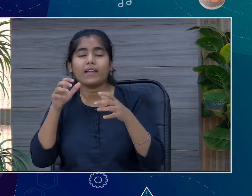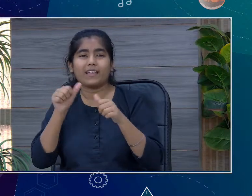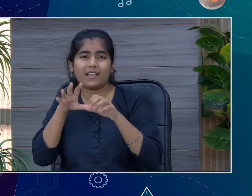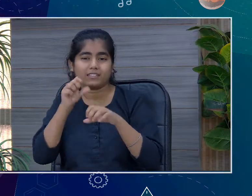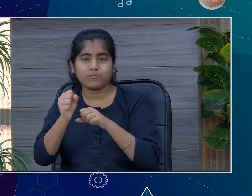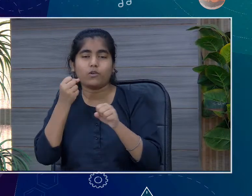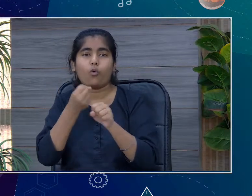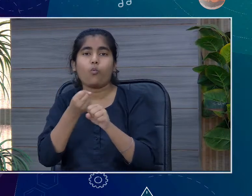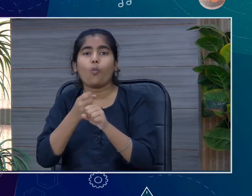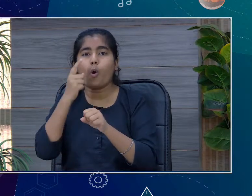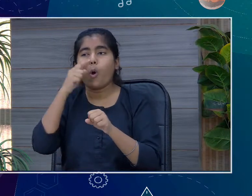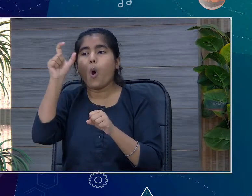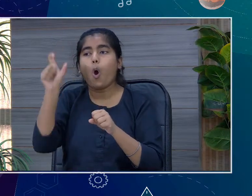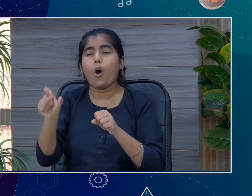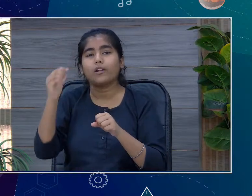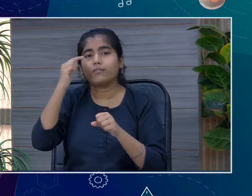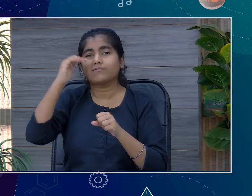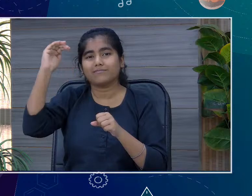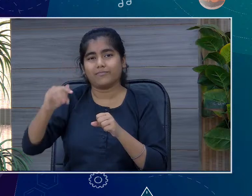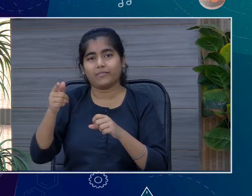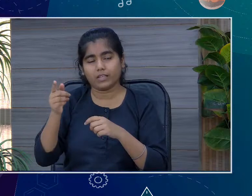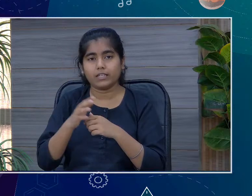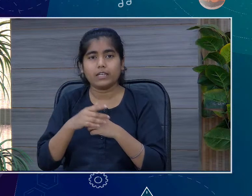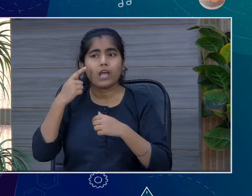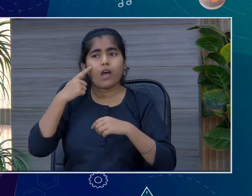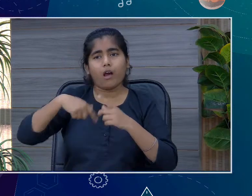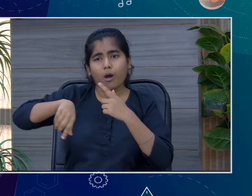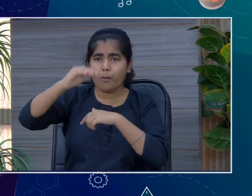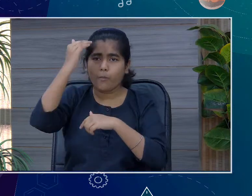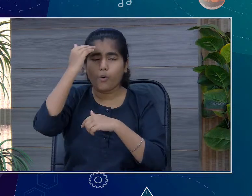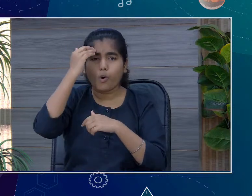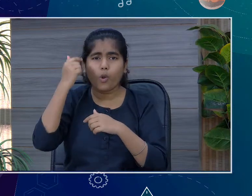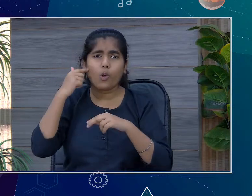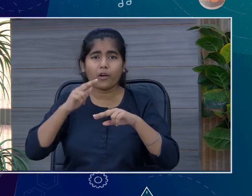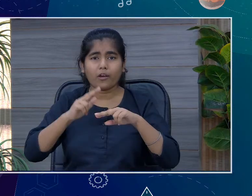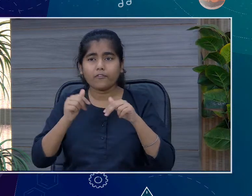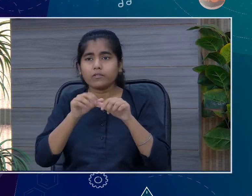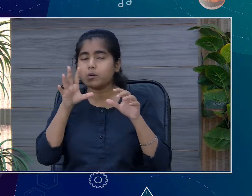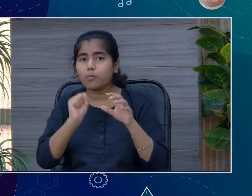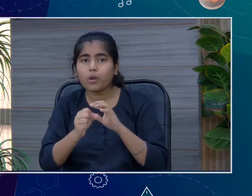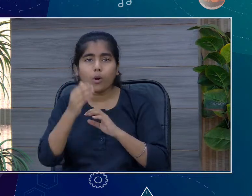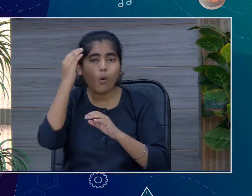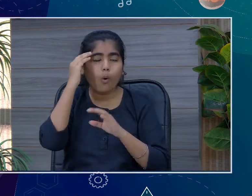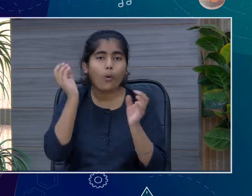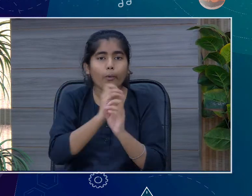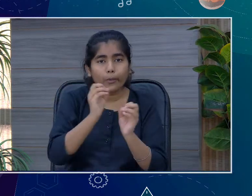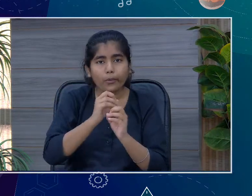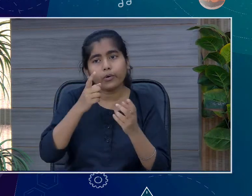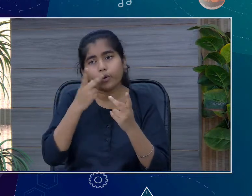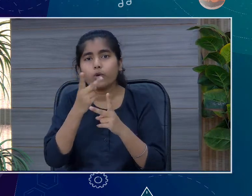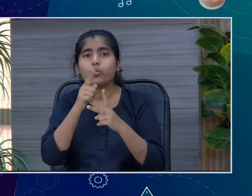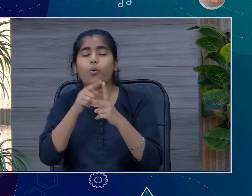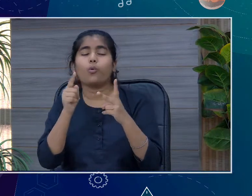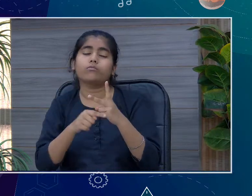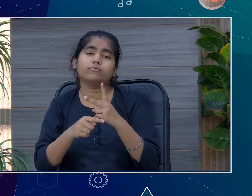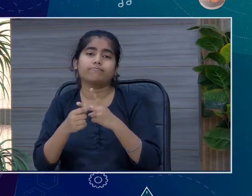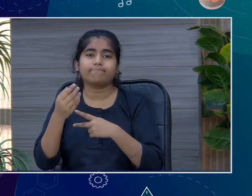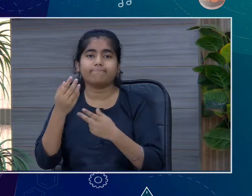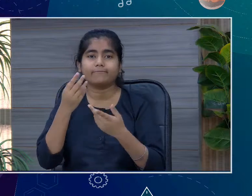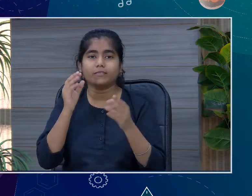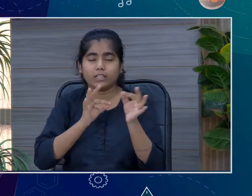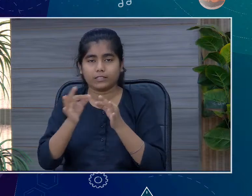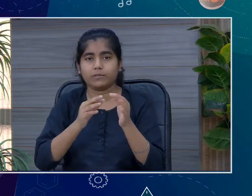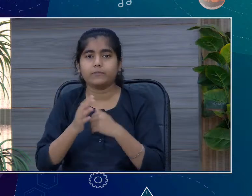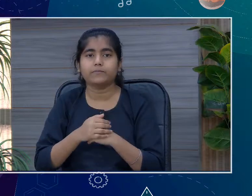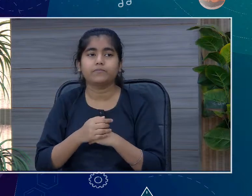भी है, but accessibility तब भी अगर आपके जहन में नहीं समझ में आई है, तो दोनों चीज़ें मैं एक साथ आपके सामने रखूँ, हम दोनों ही चीज़ों को समझना चाहेंगे.